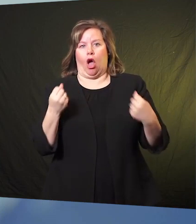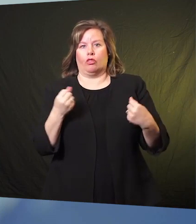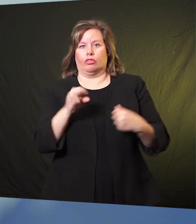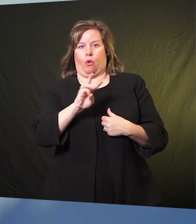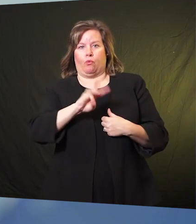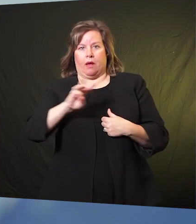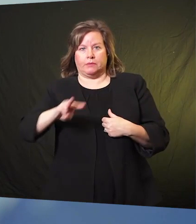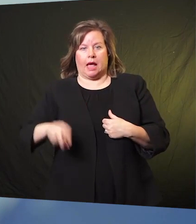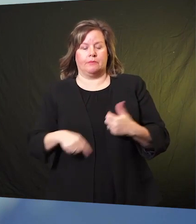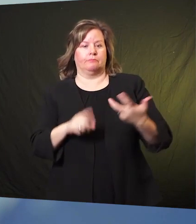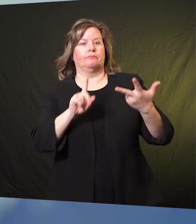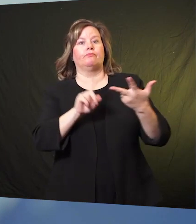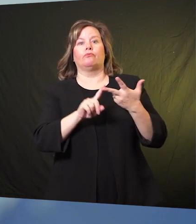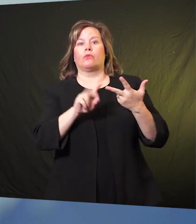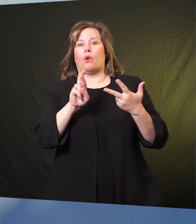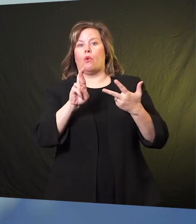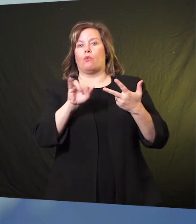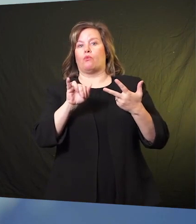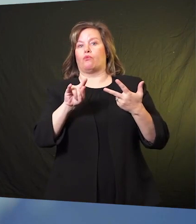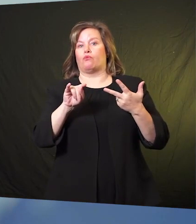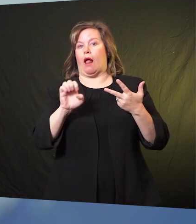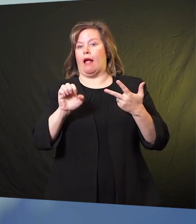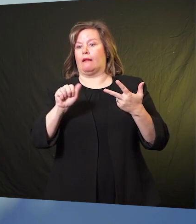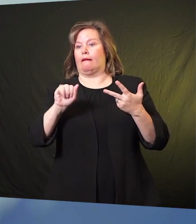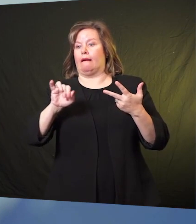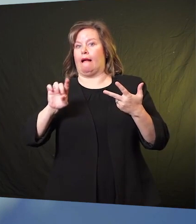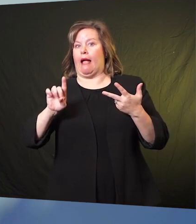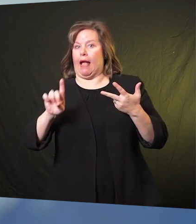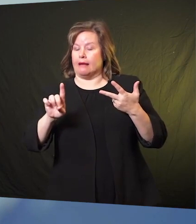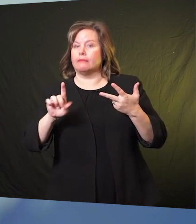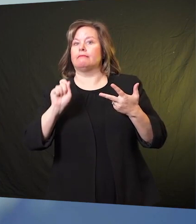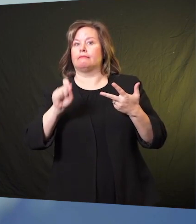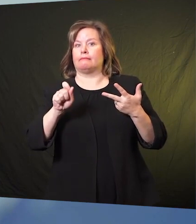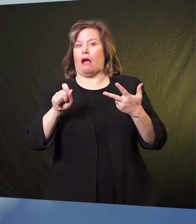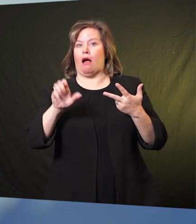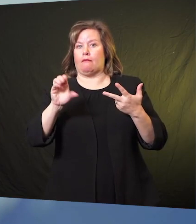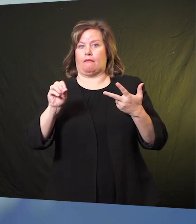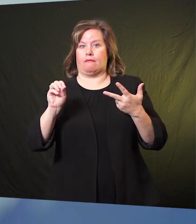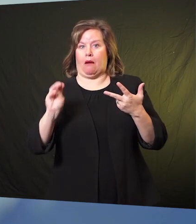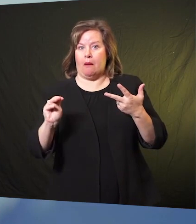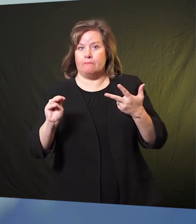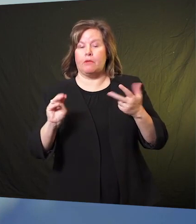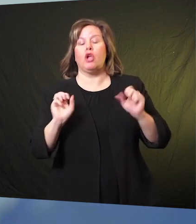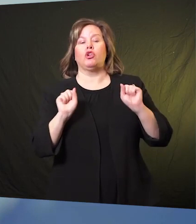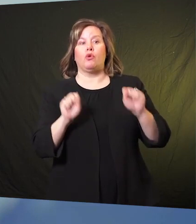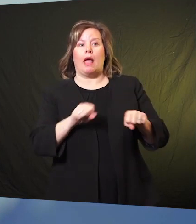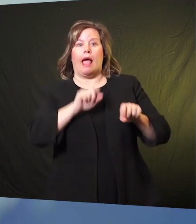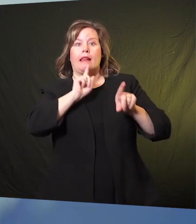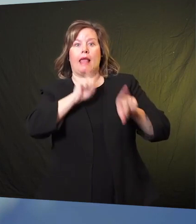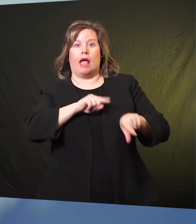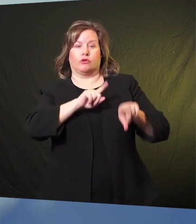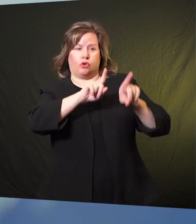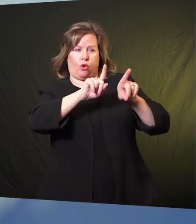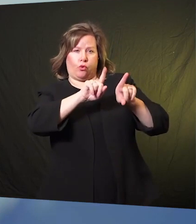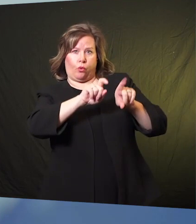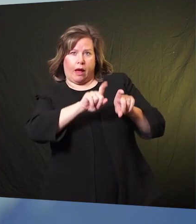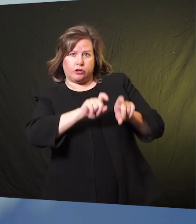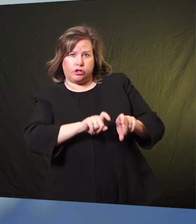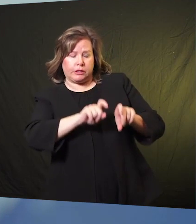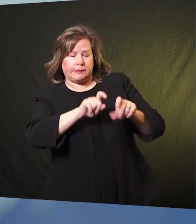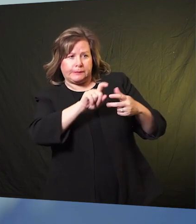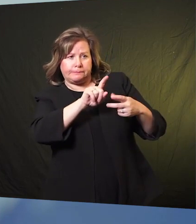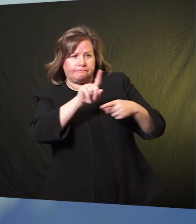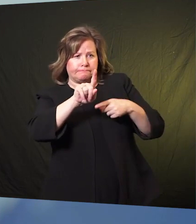selección y si califica para las pruebas se asegurarán de obtener